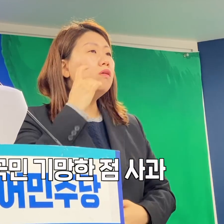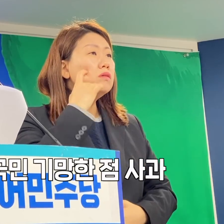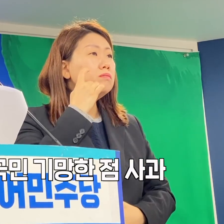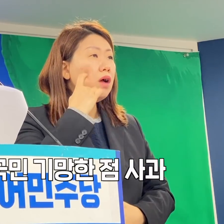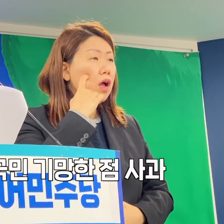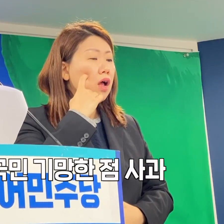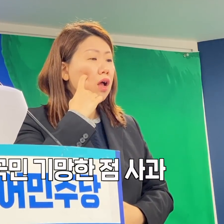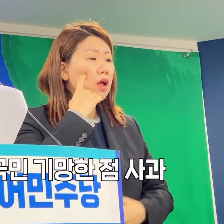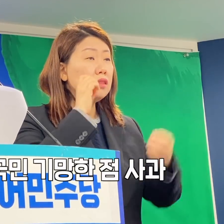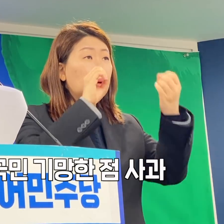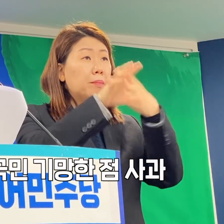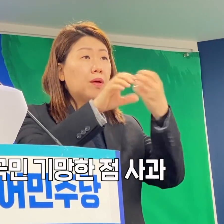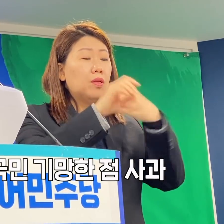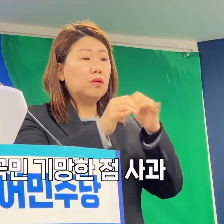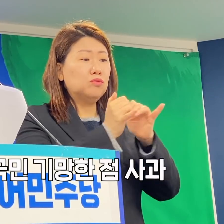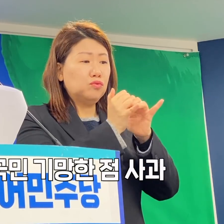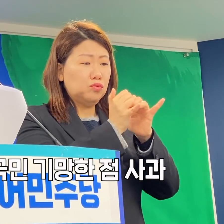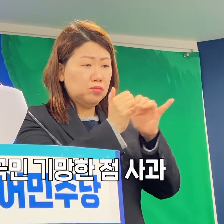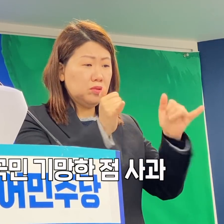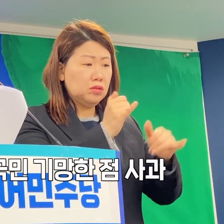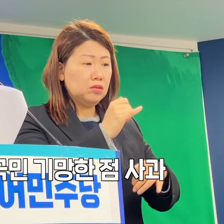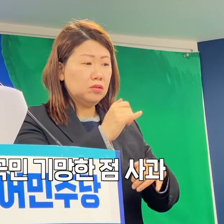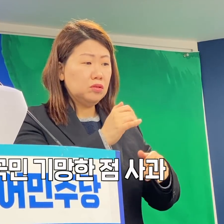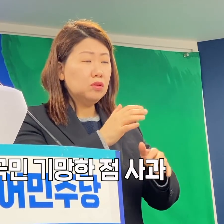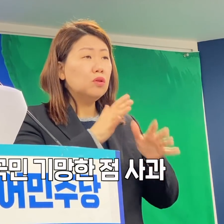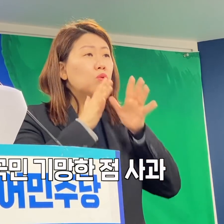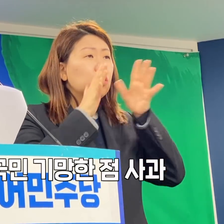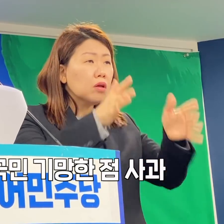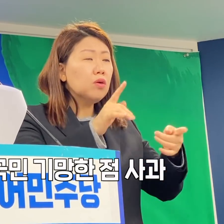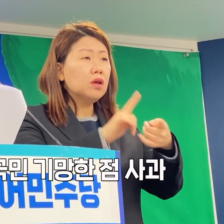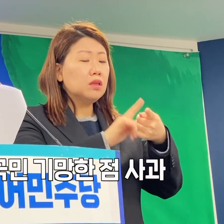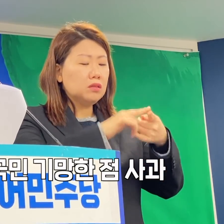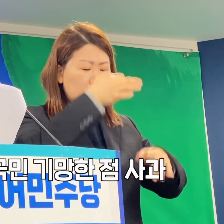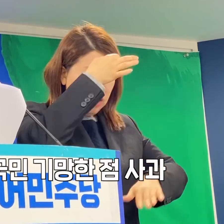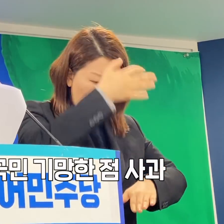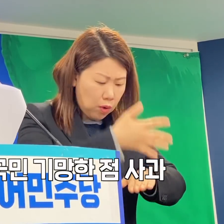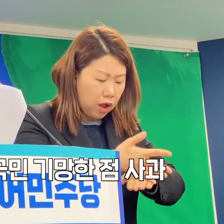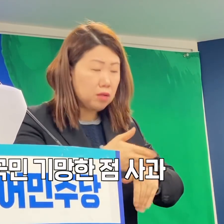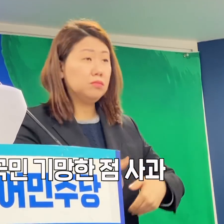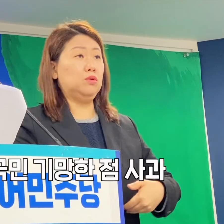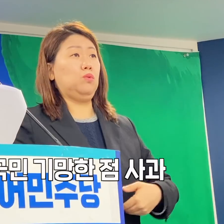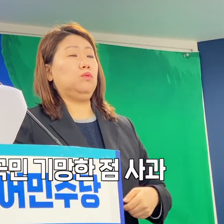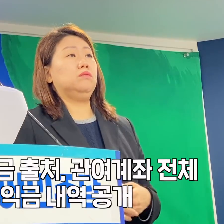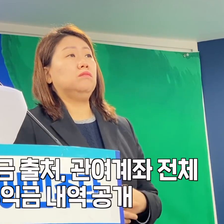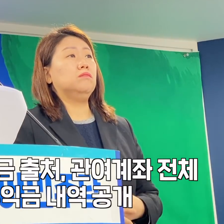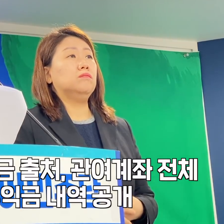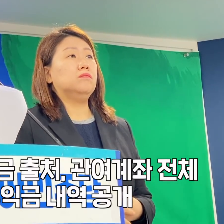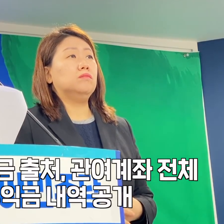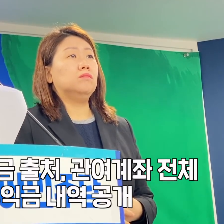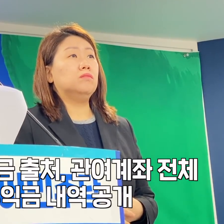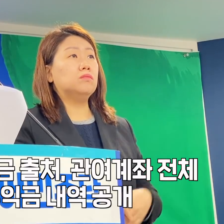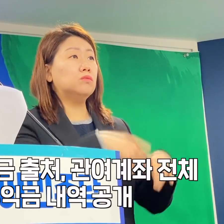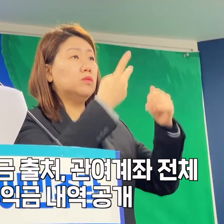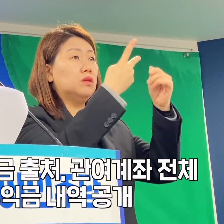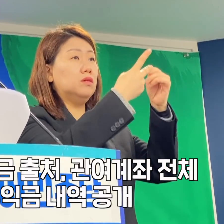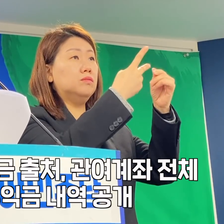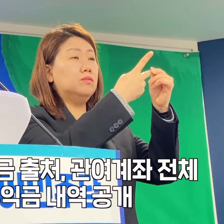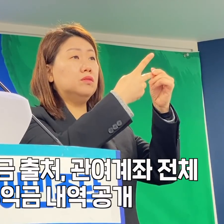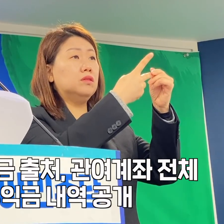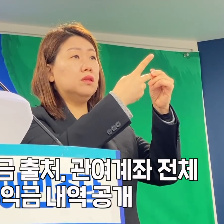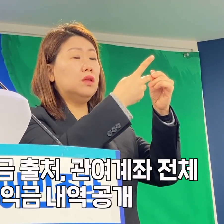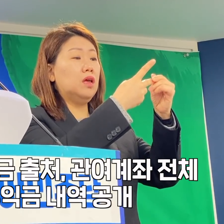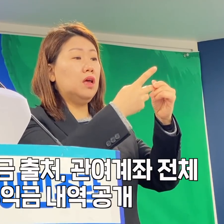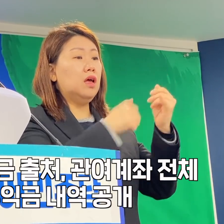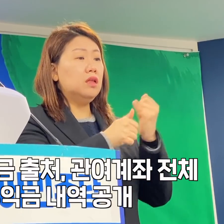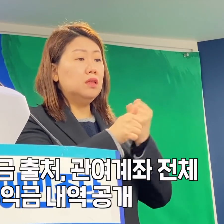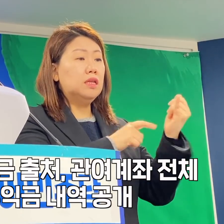해명으로 국민을 기망한 점에 대해 국민들께 사과하시기 바랍니다. 둘째,